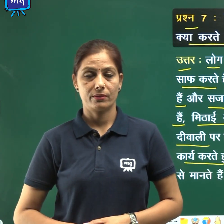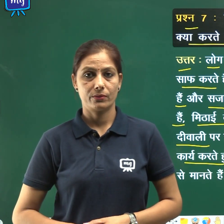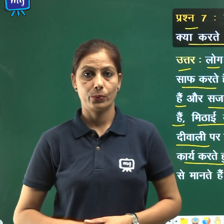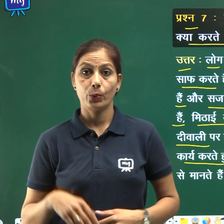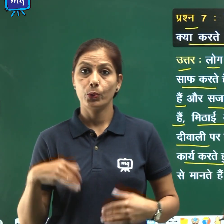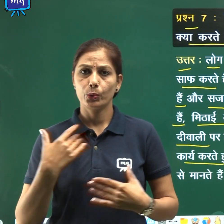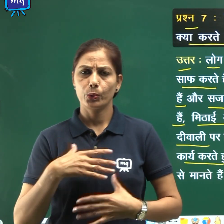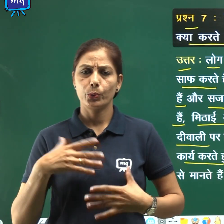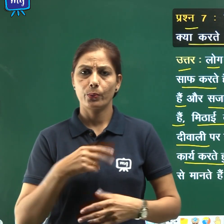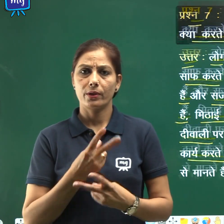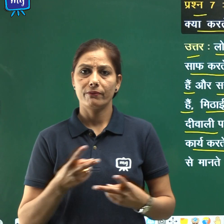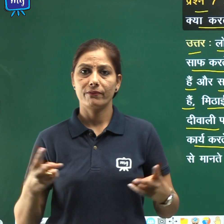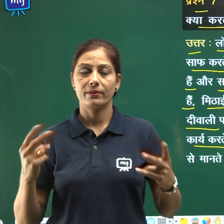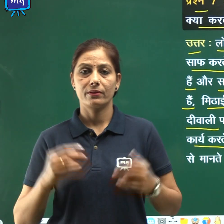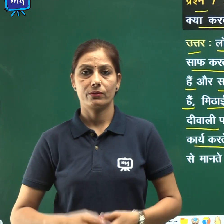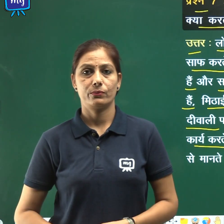त्योहार को